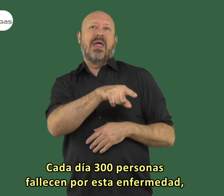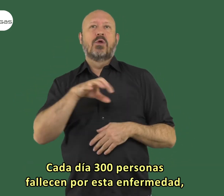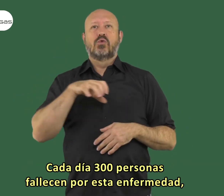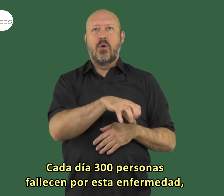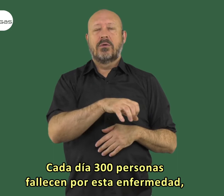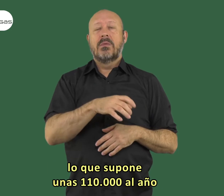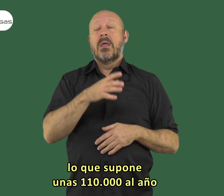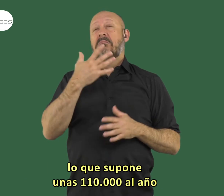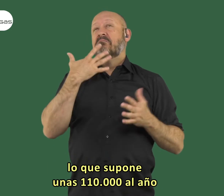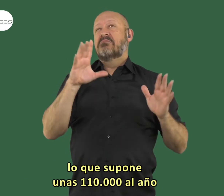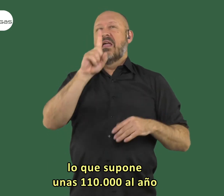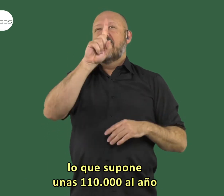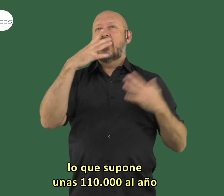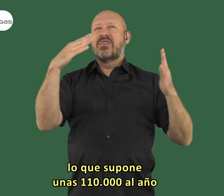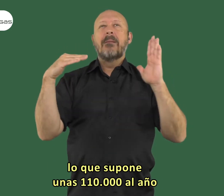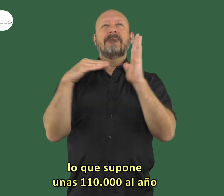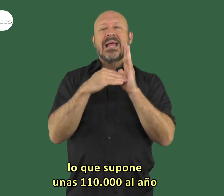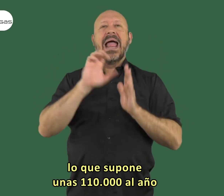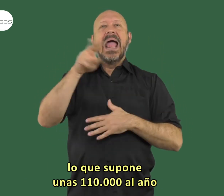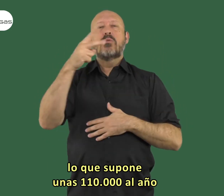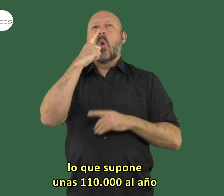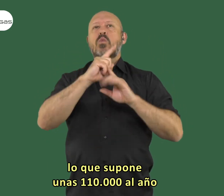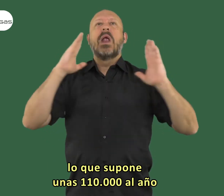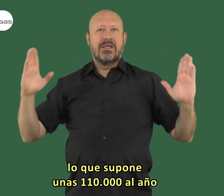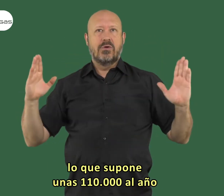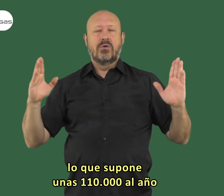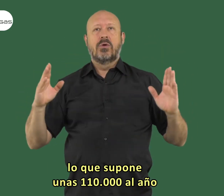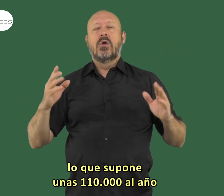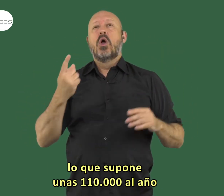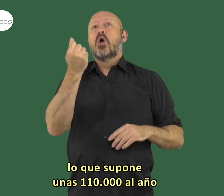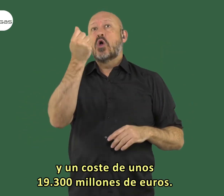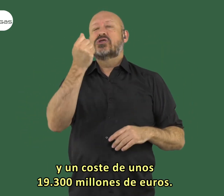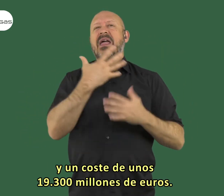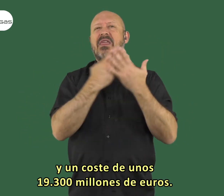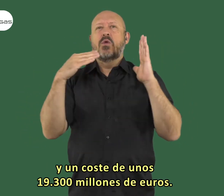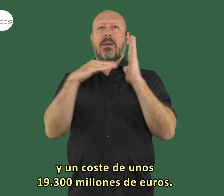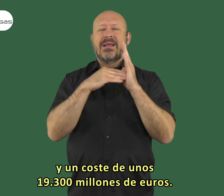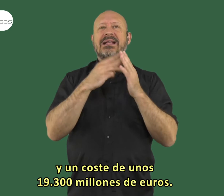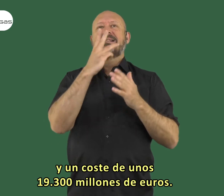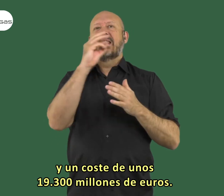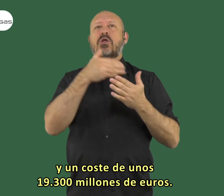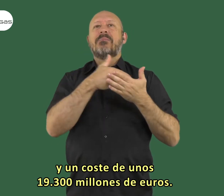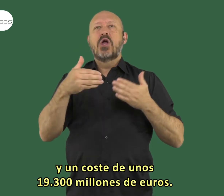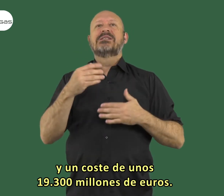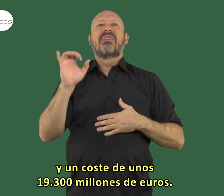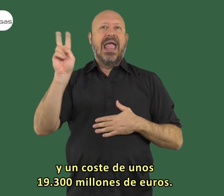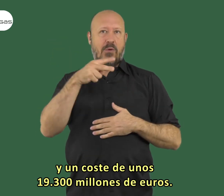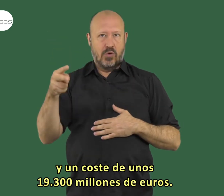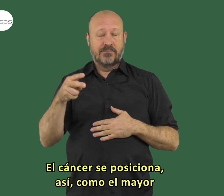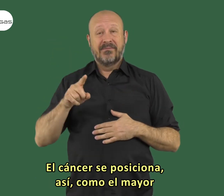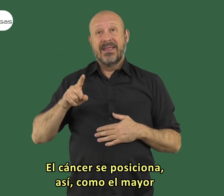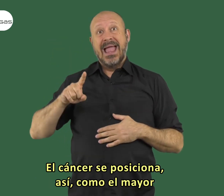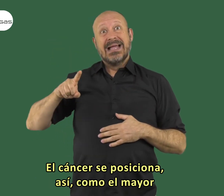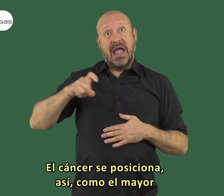esta enfermedad, lo que supone unos 110.000 euros al año y un coste de unos 19.300 millones de